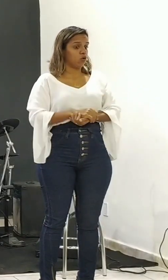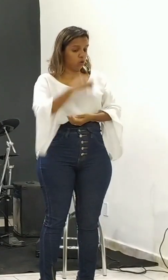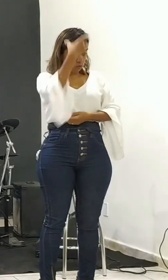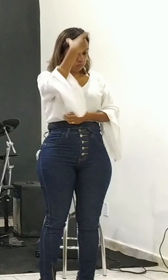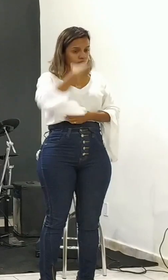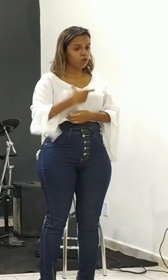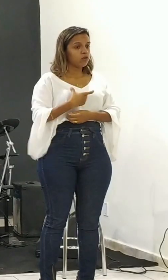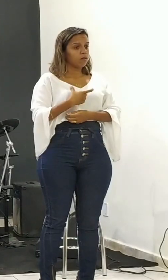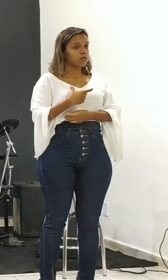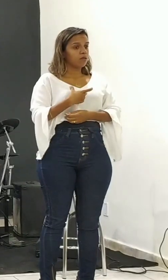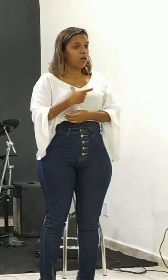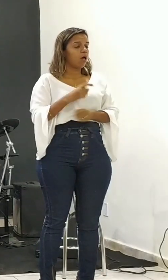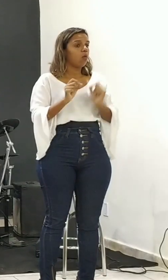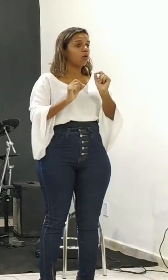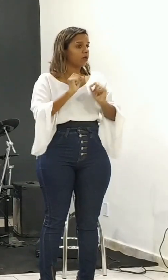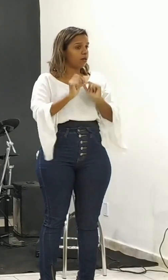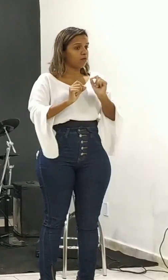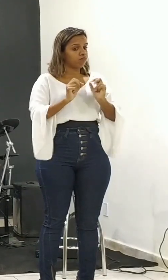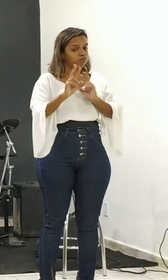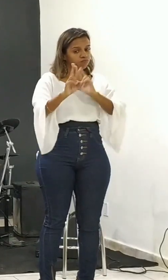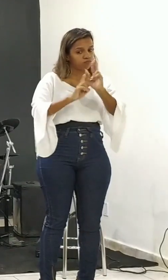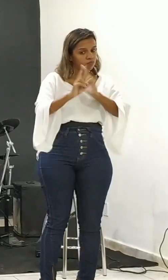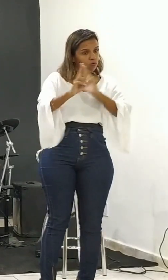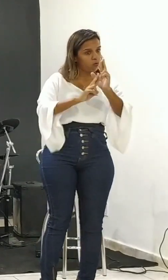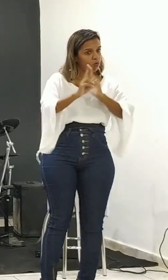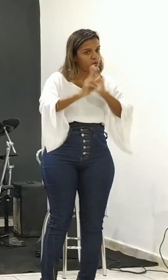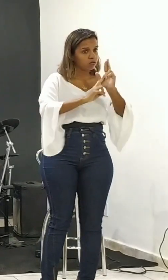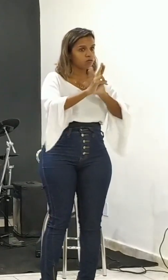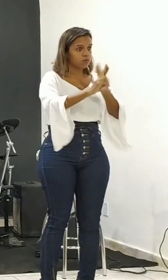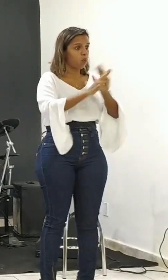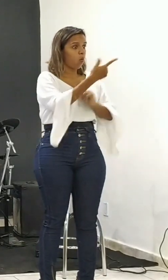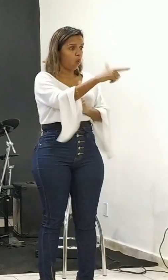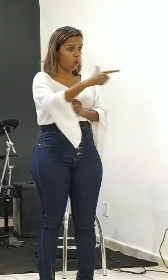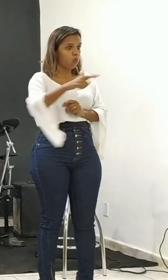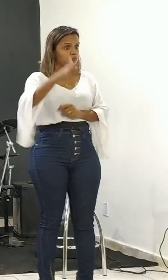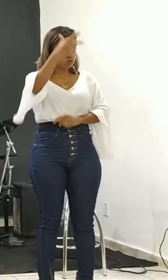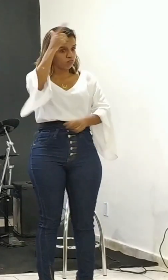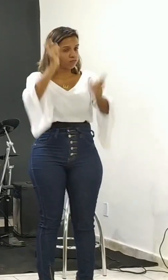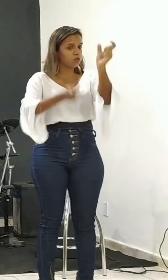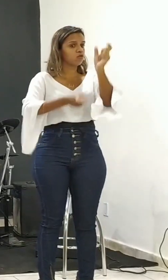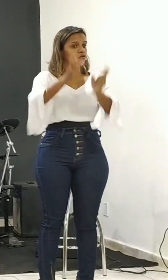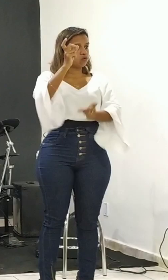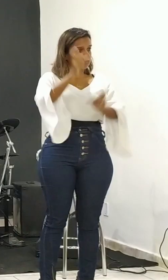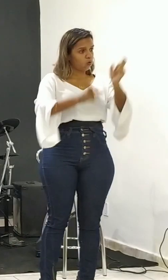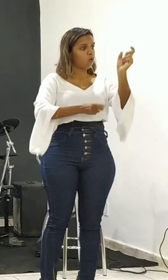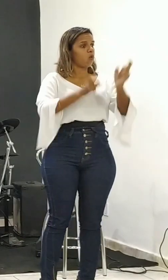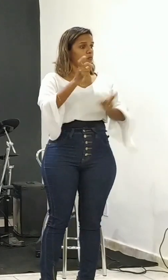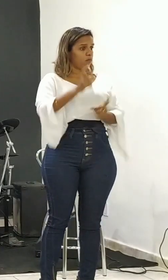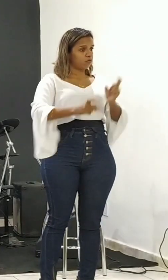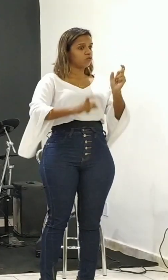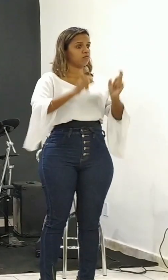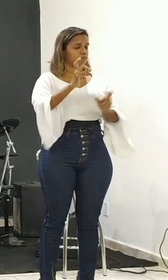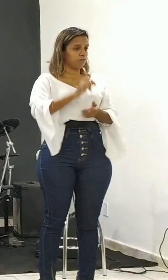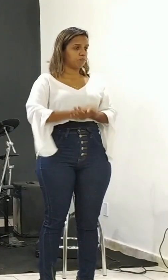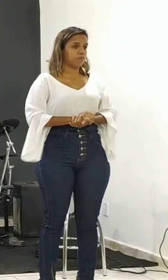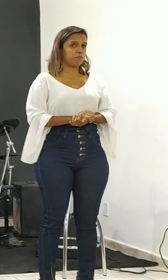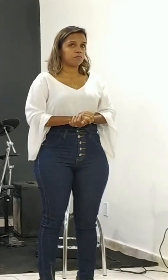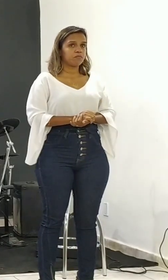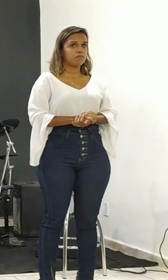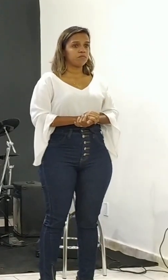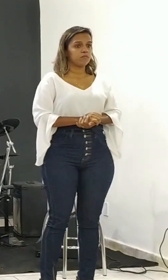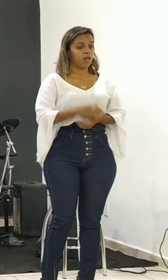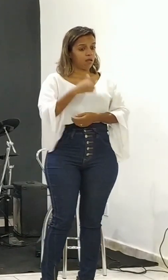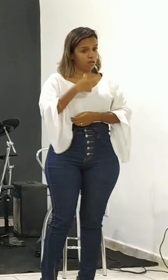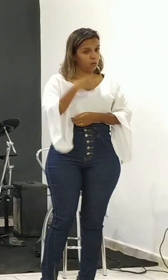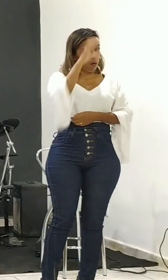nós somos, é porque nós nos relacionamos com outras pessoas. Isso é que forma o nosso caráter, né? É